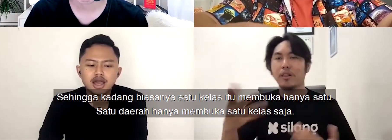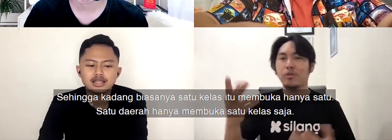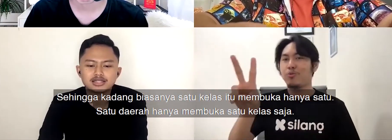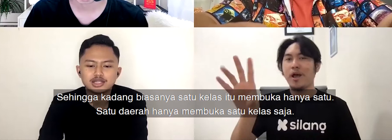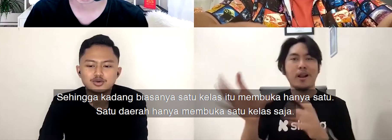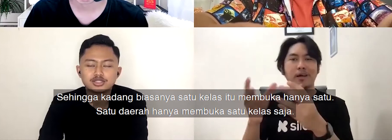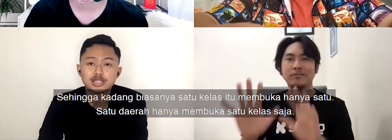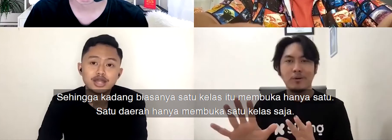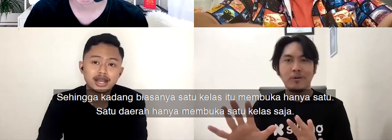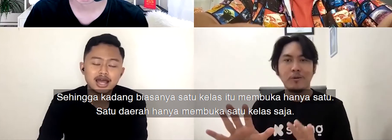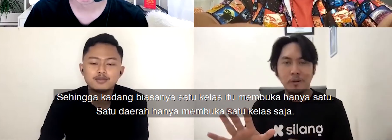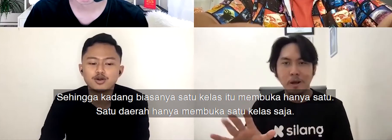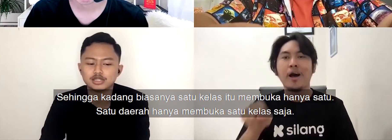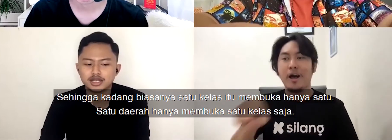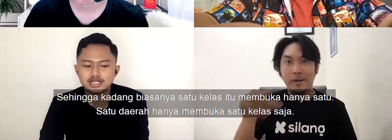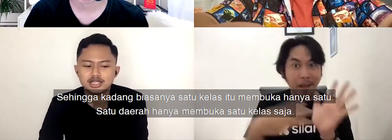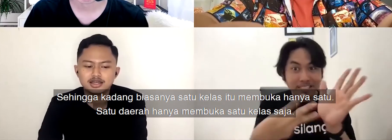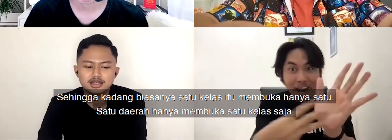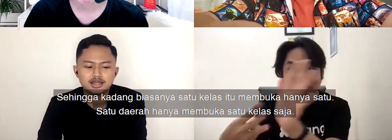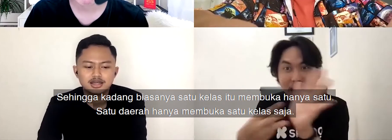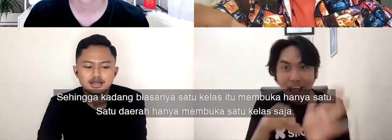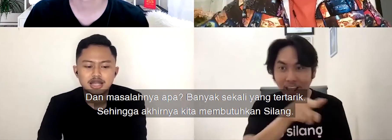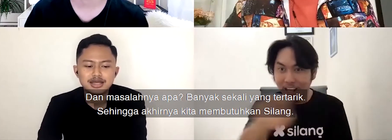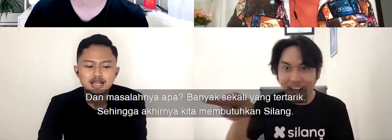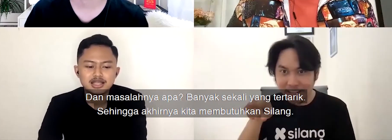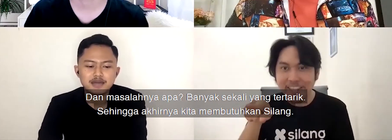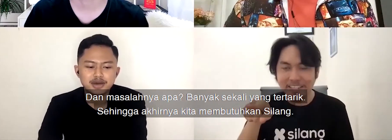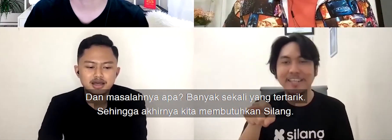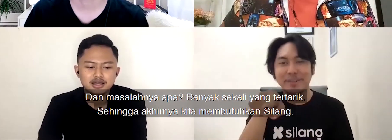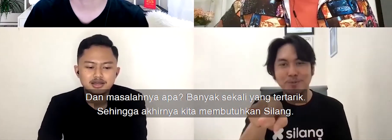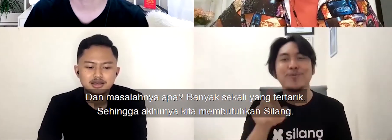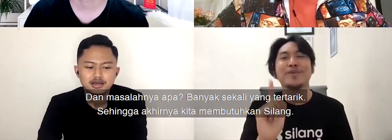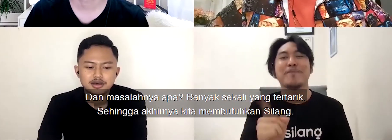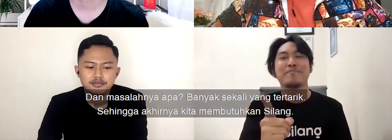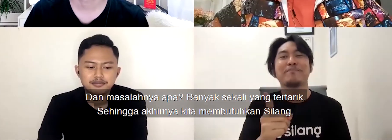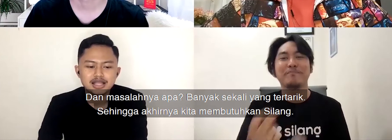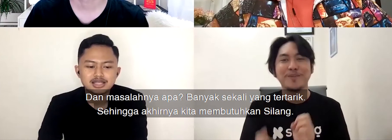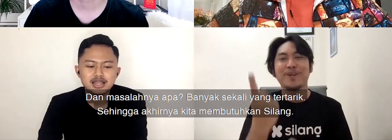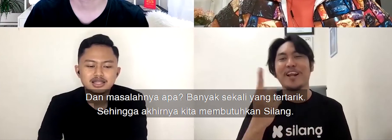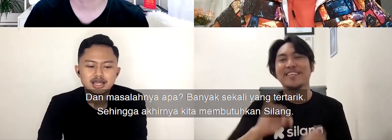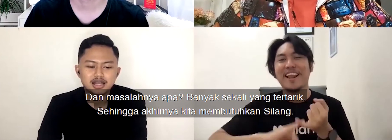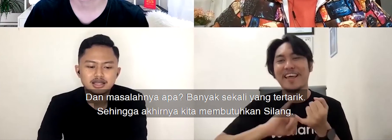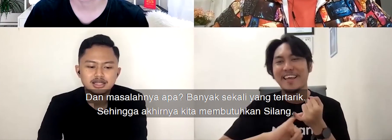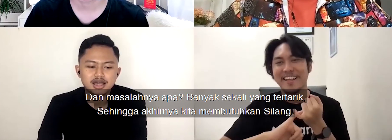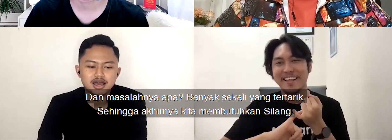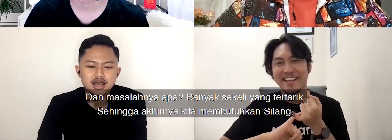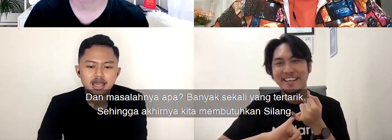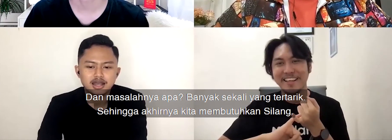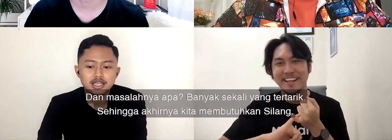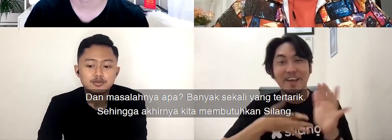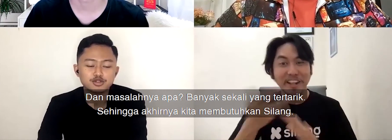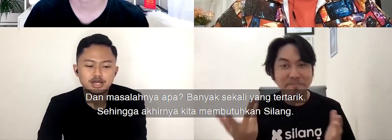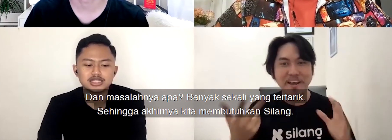kalau situ membuka satu daerah saja dan masalahnya apa banyak sekali yang tertarik hingga